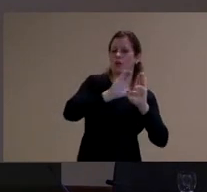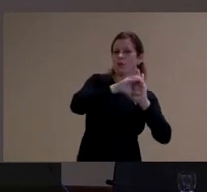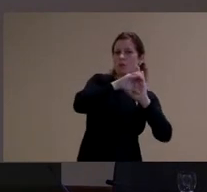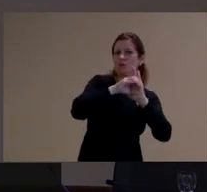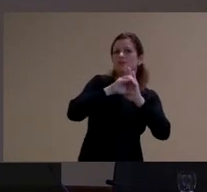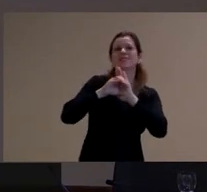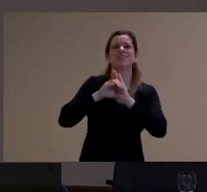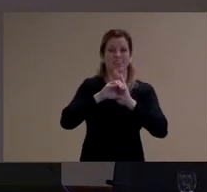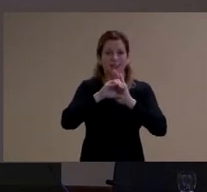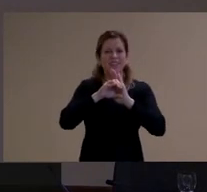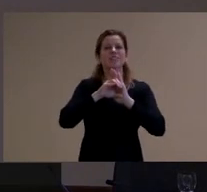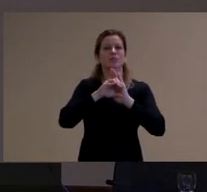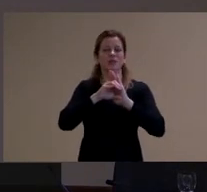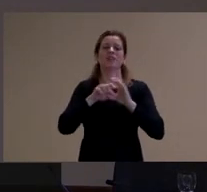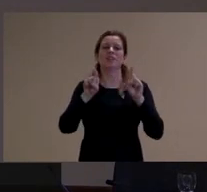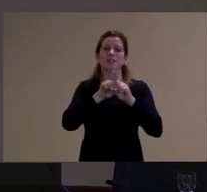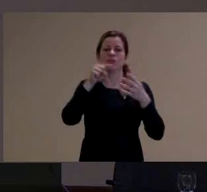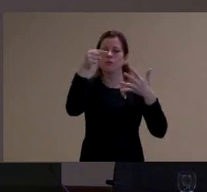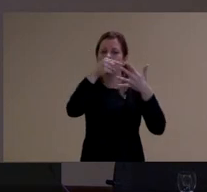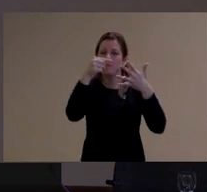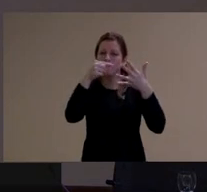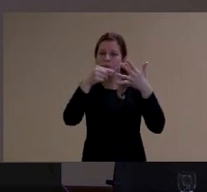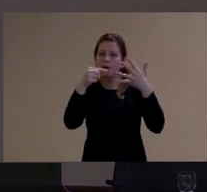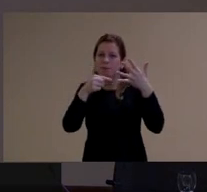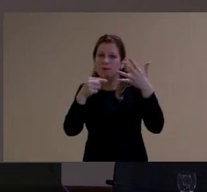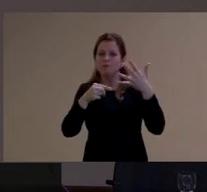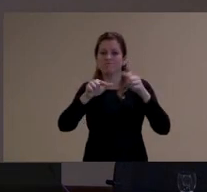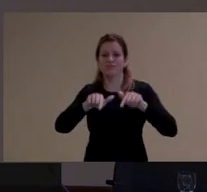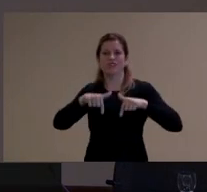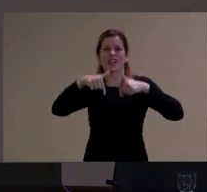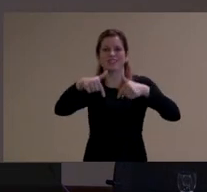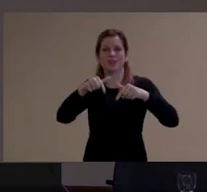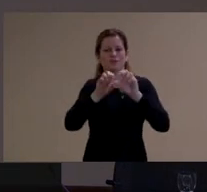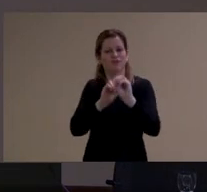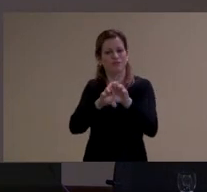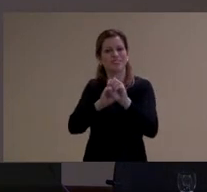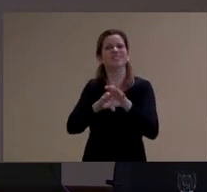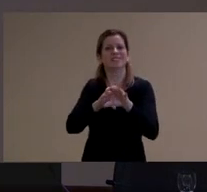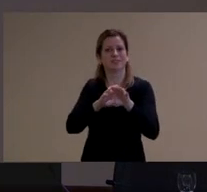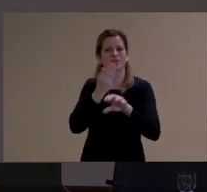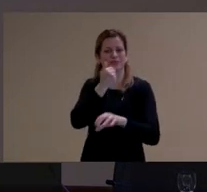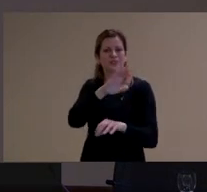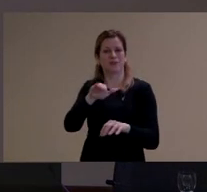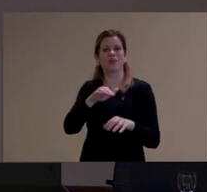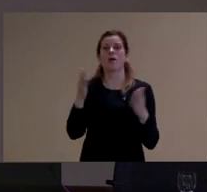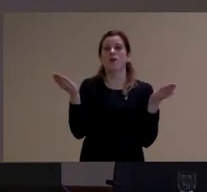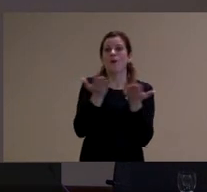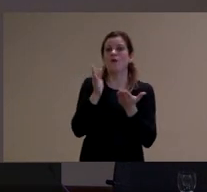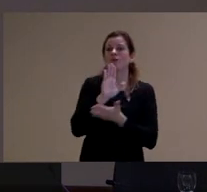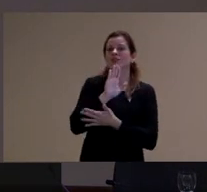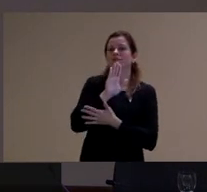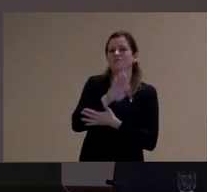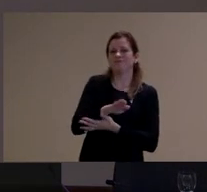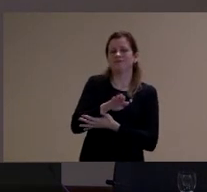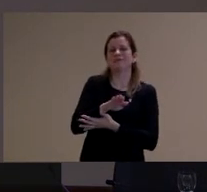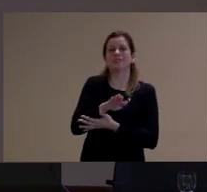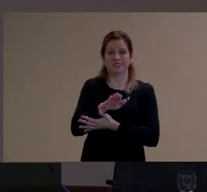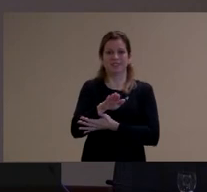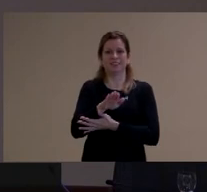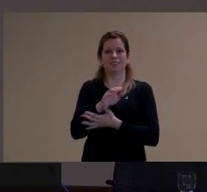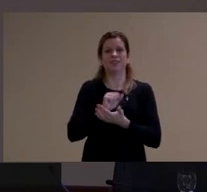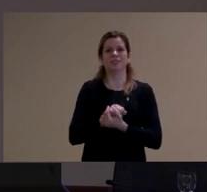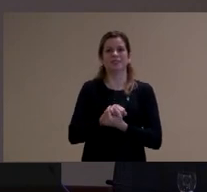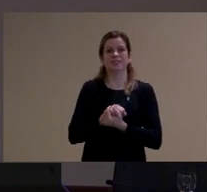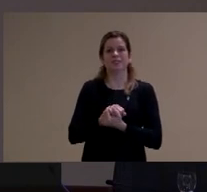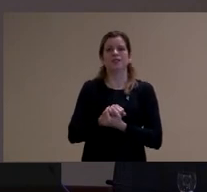apresentar Então os indicativos para ação Então hoje a é né quem